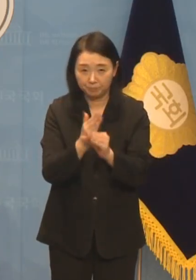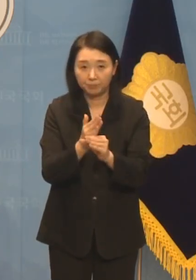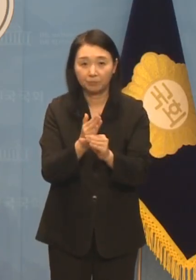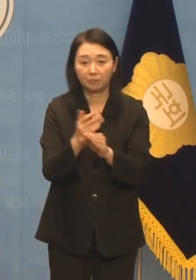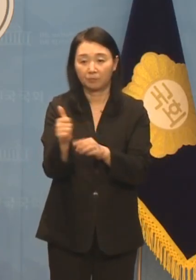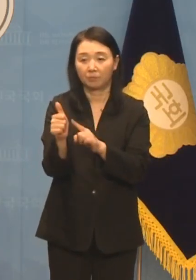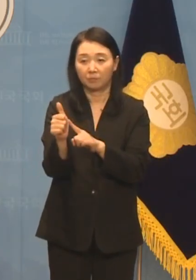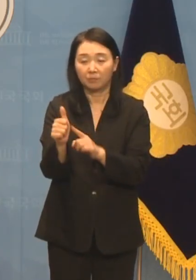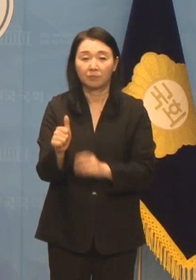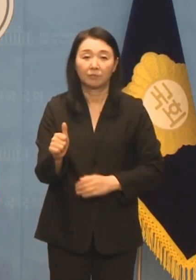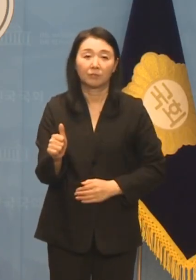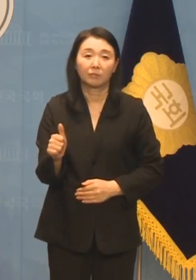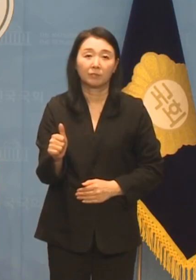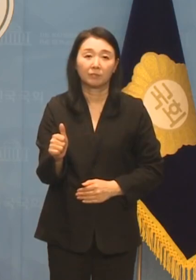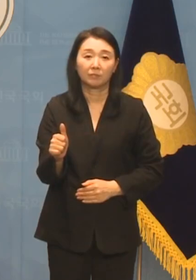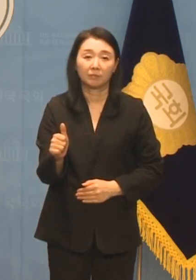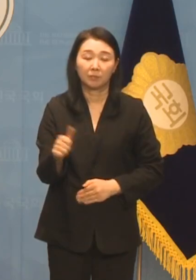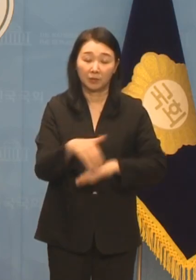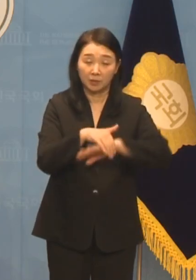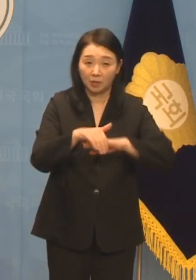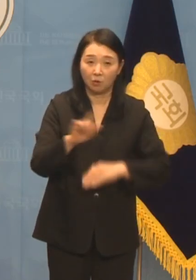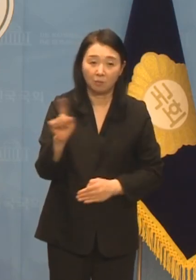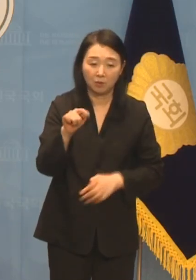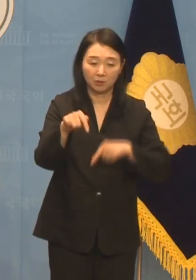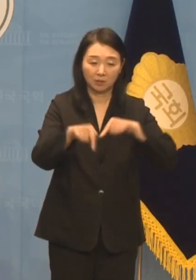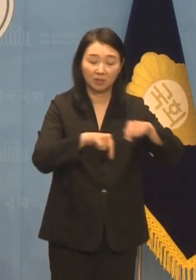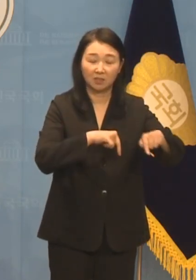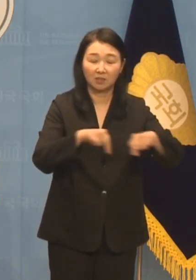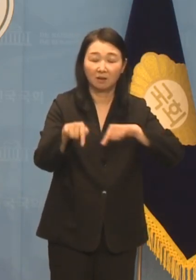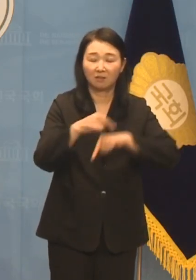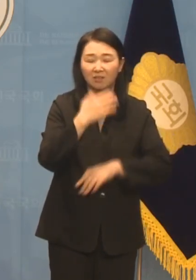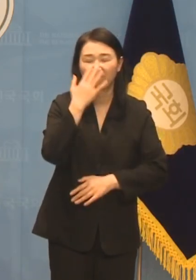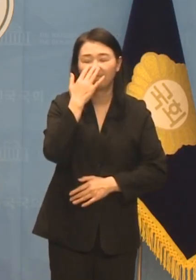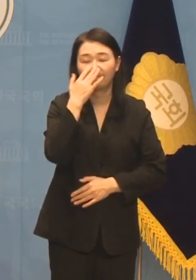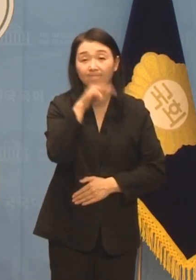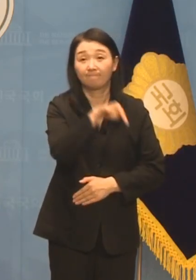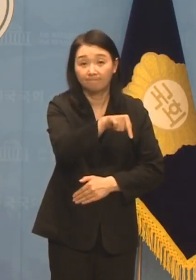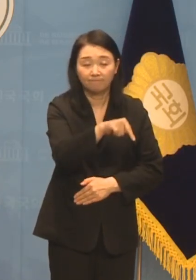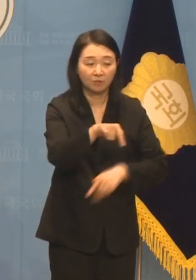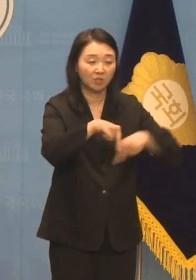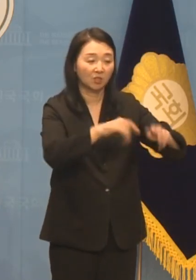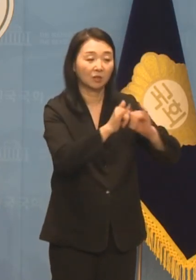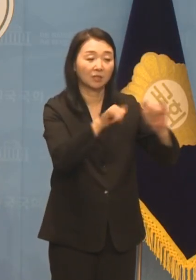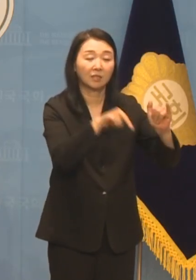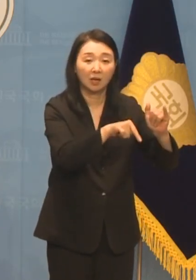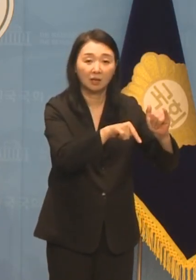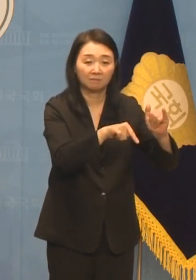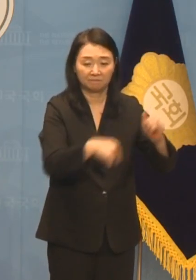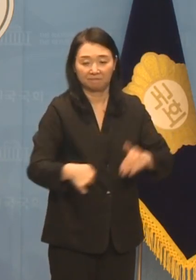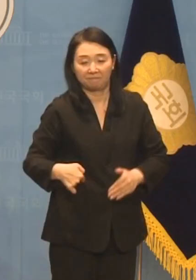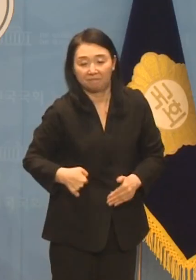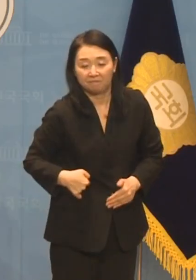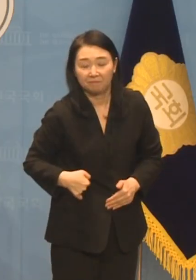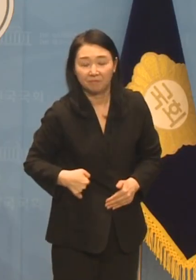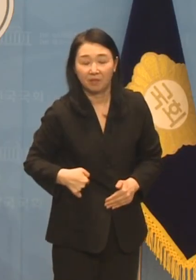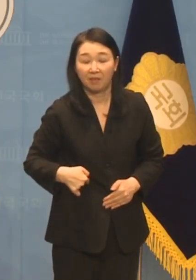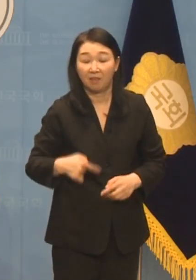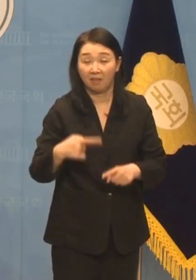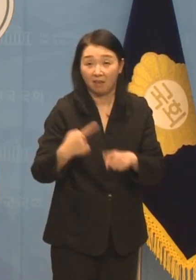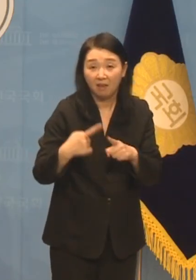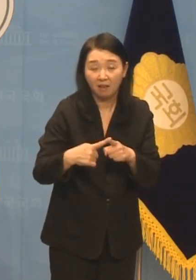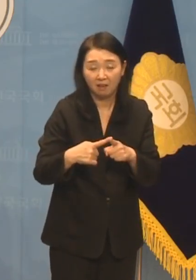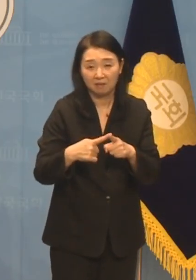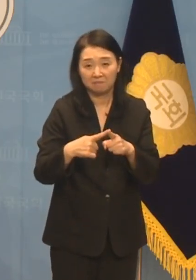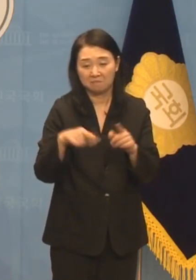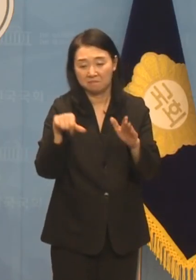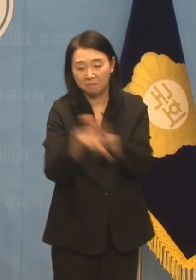그의 플럼북은 정치적 매너리즘에 빠진 공직자들, 양심을 앞세우다 좌천된